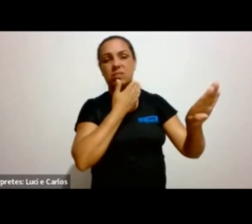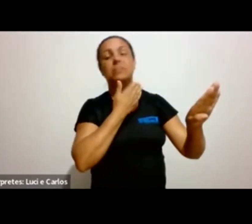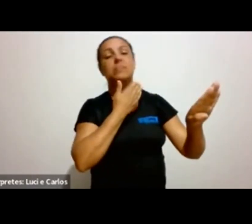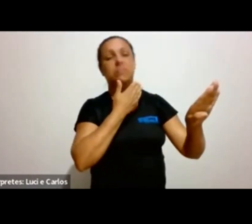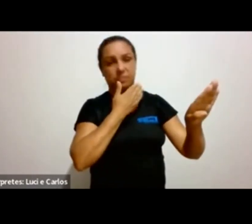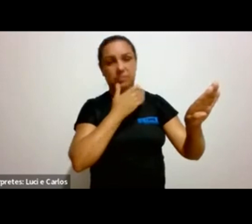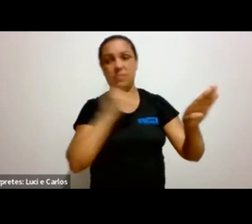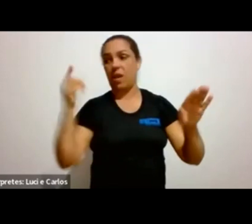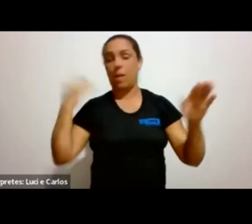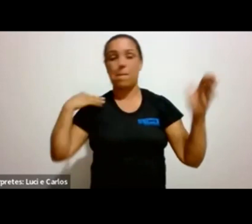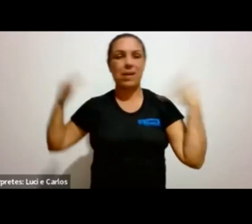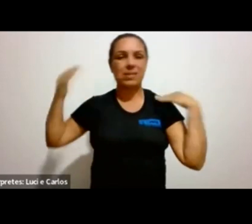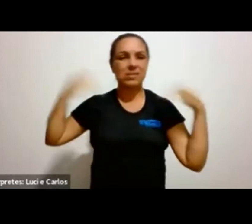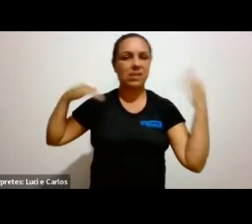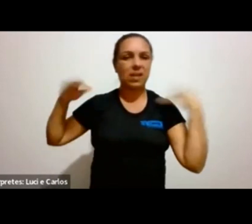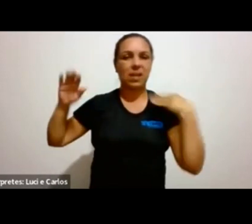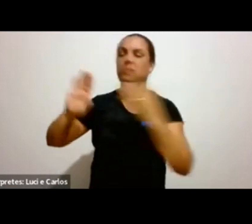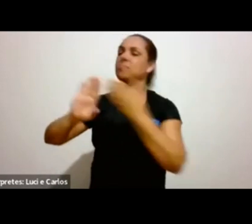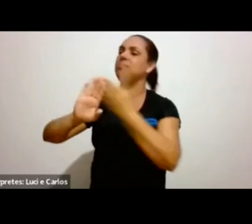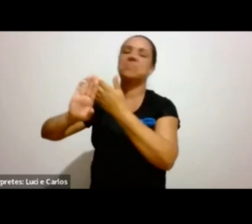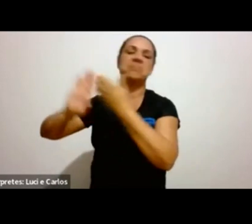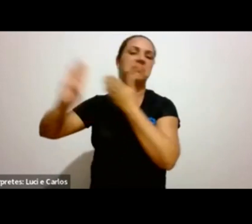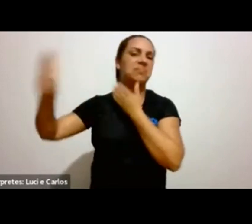aqueles casados até sua vida sexual.